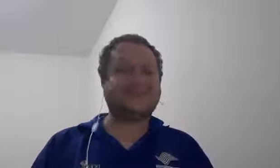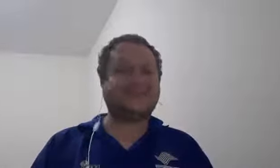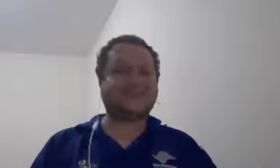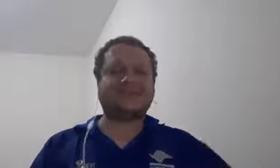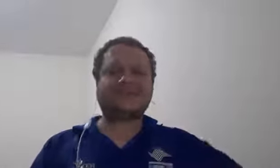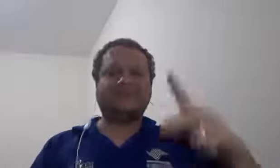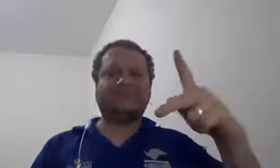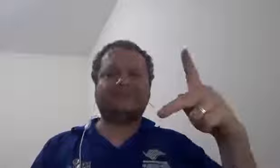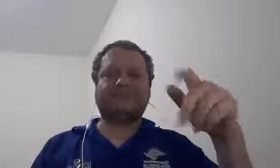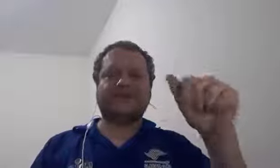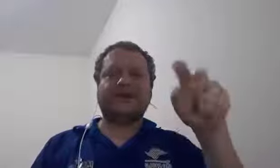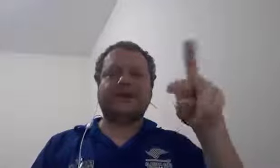Estação,